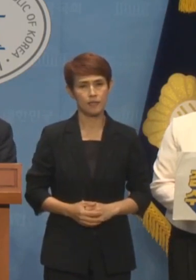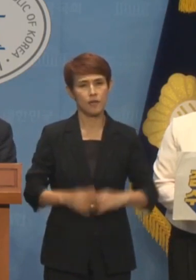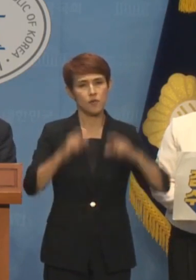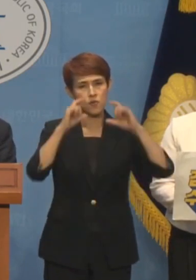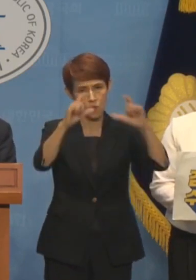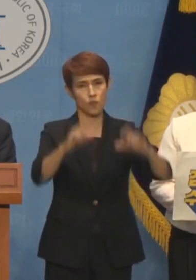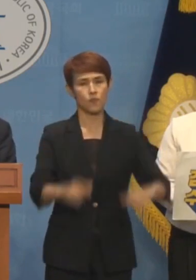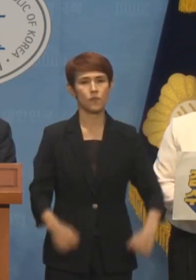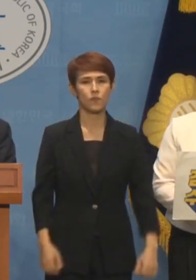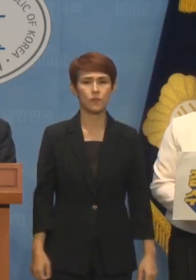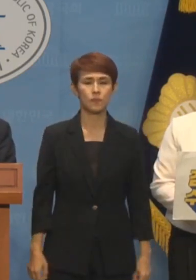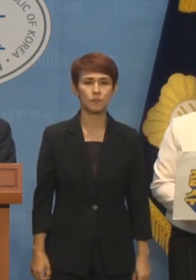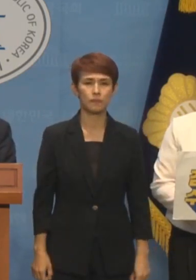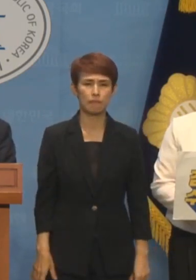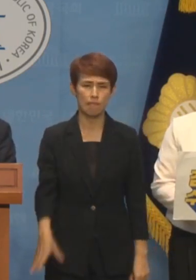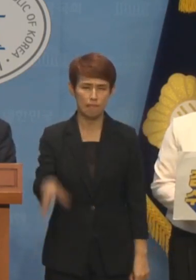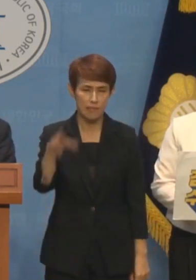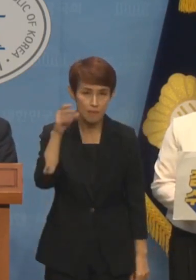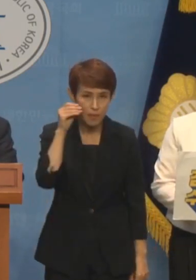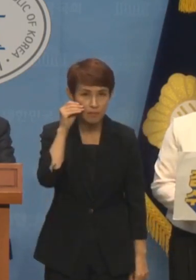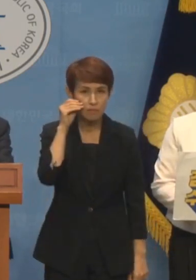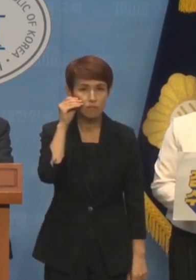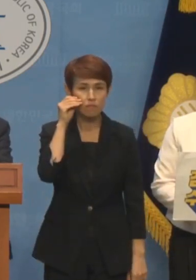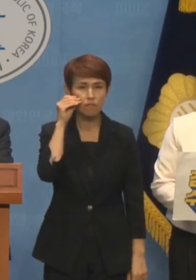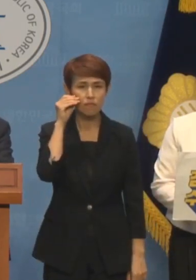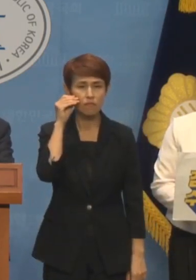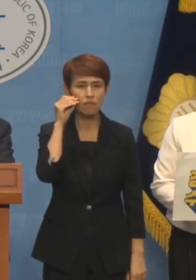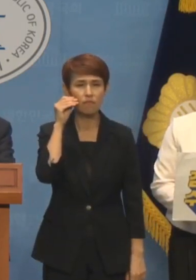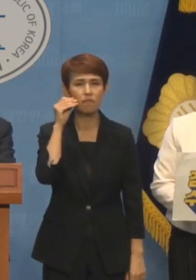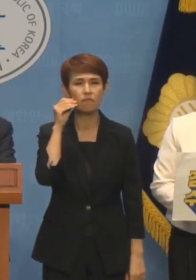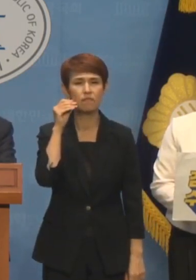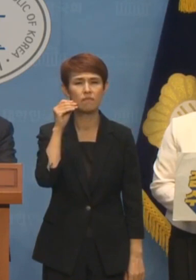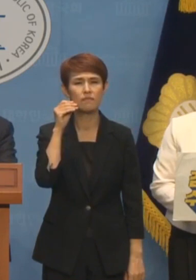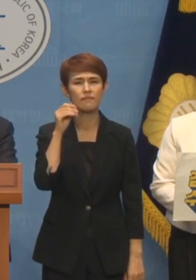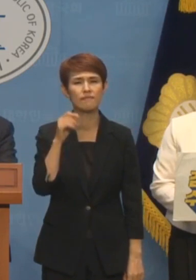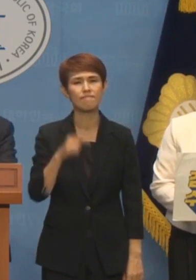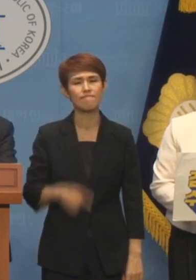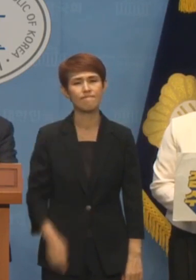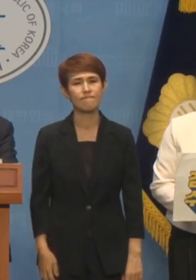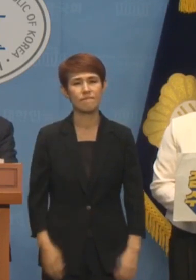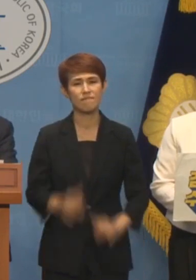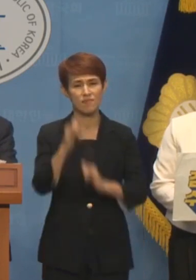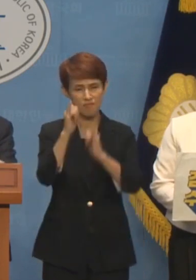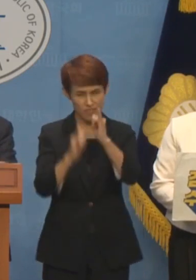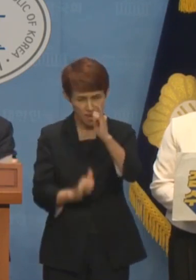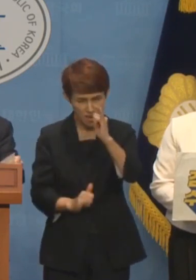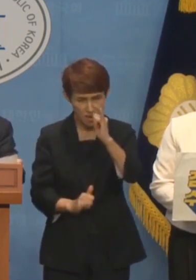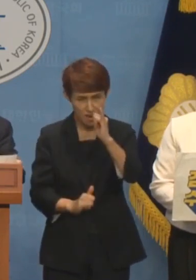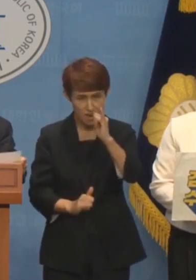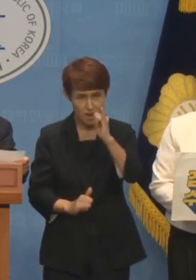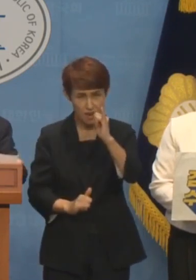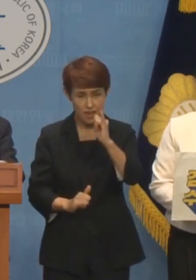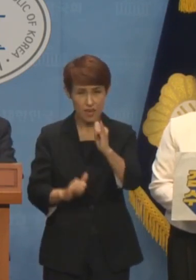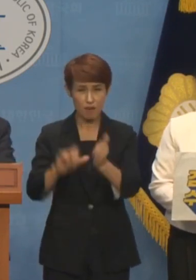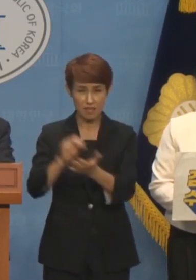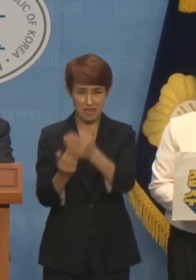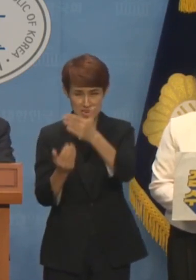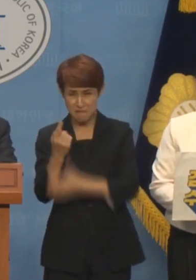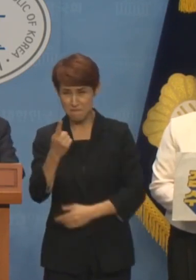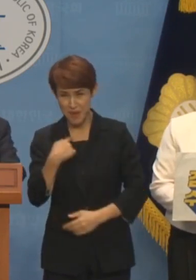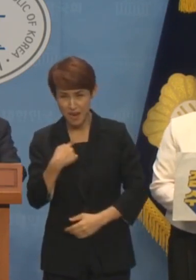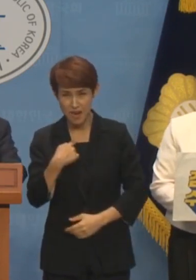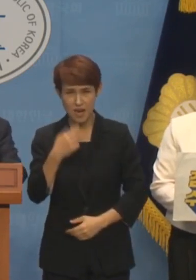알고 있습니다. 부디 역사의 교훈을 잊지 말기를 윤석열